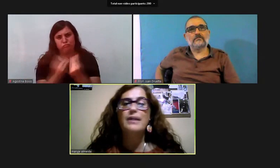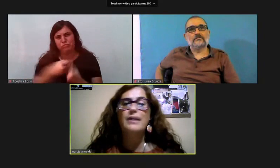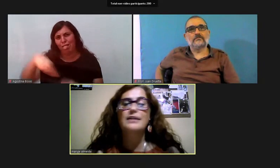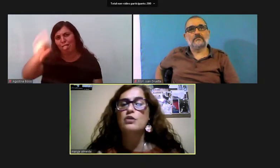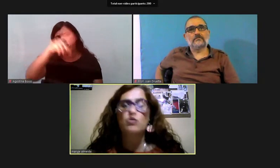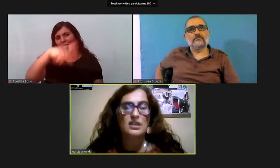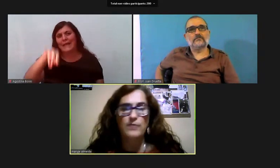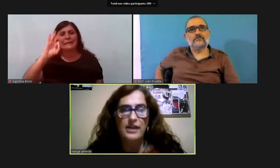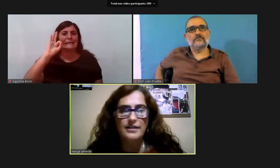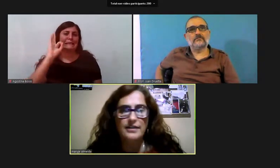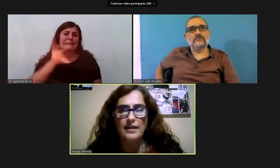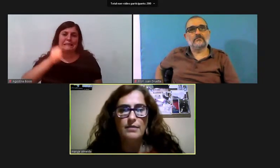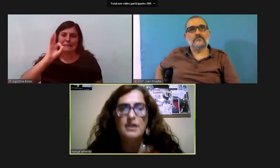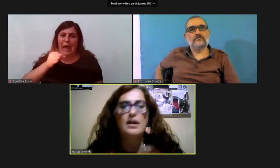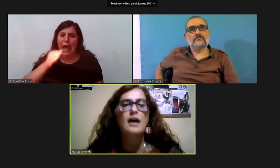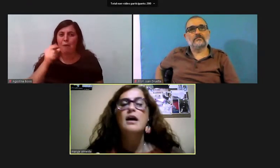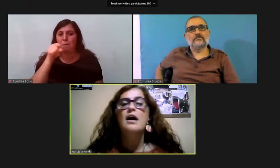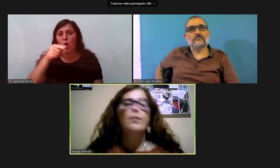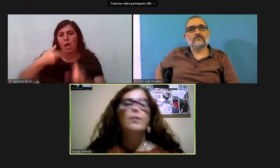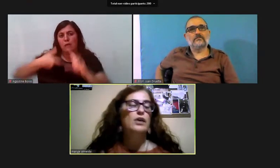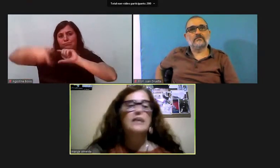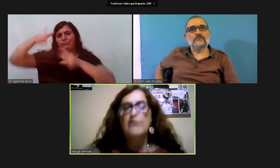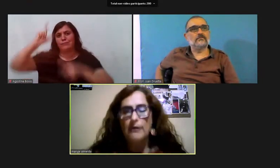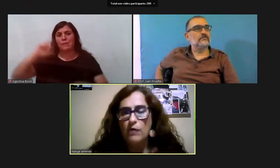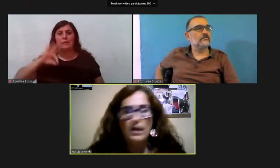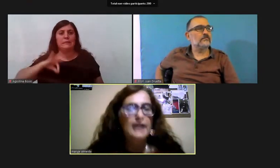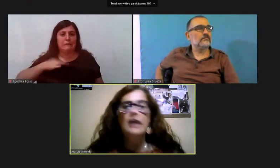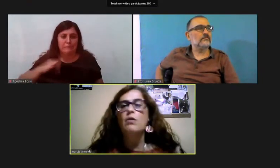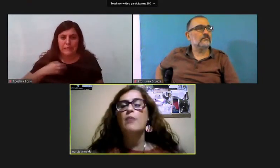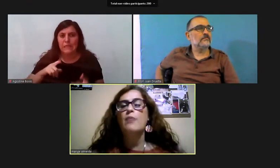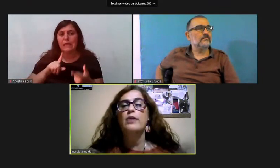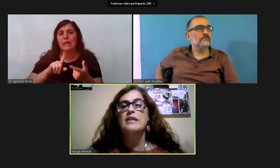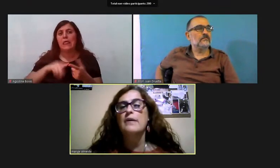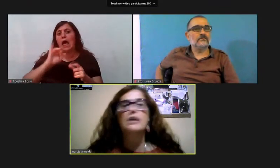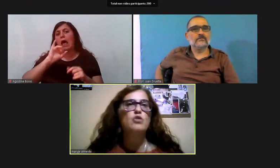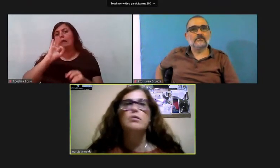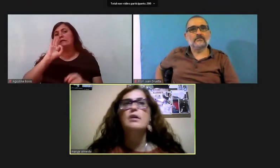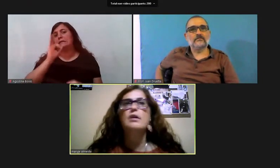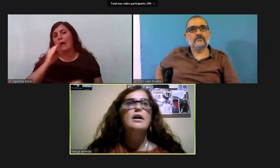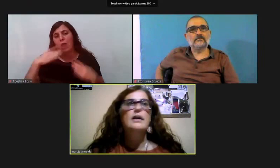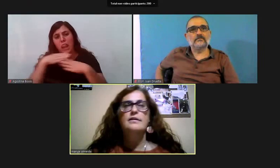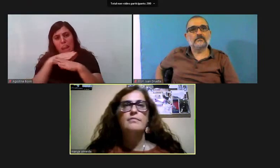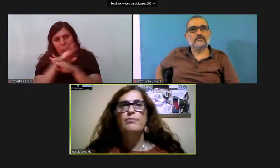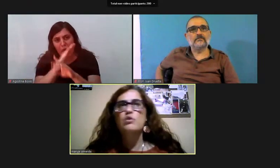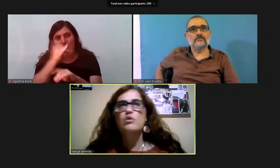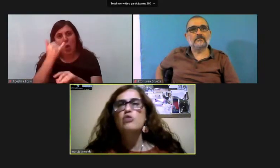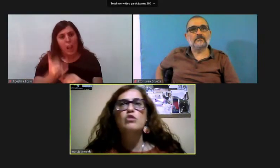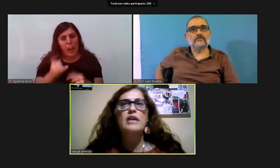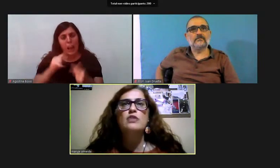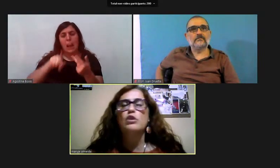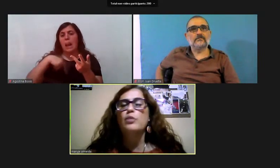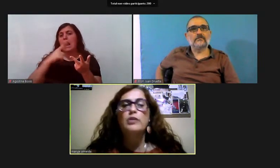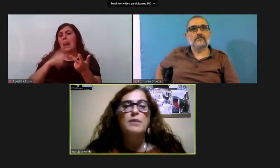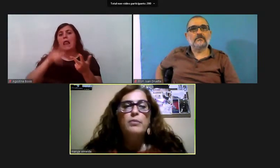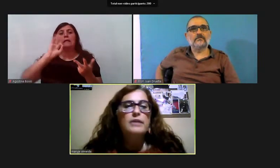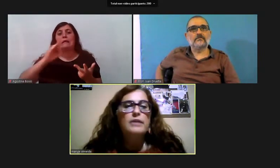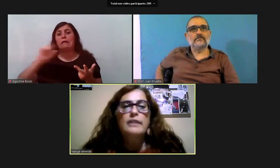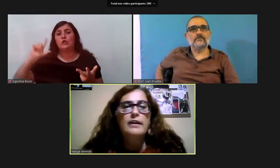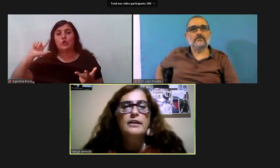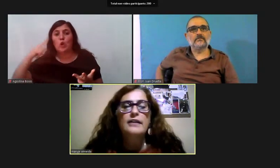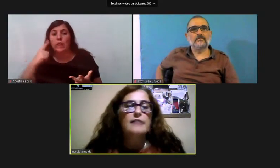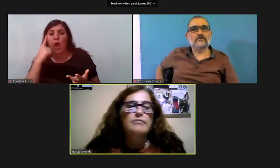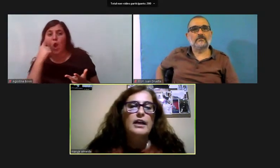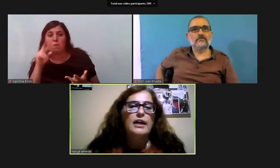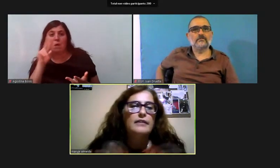porque es parte de sus experiencias de vida, porque saben que hablan una lengua, porque saben que son sordas y sordos, pero también pueden